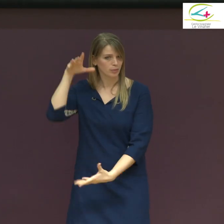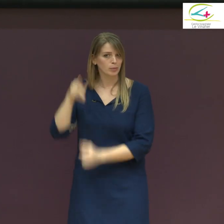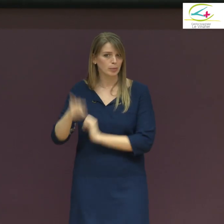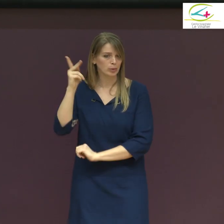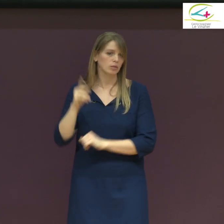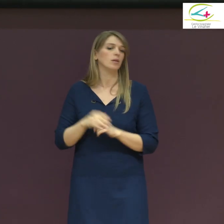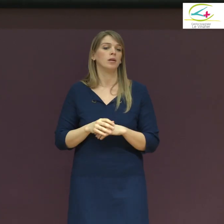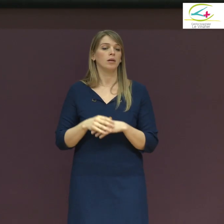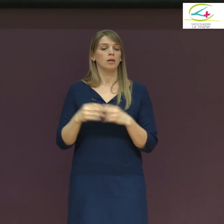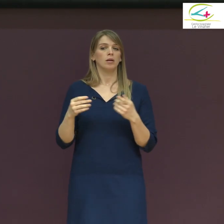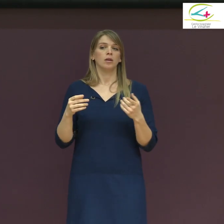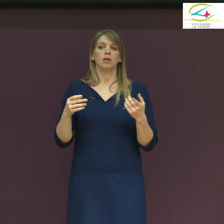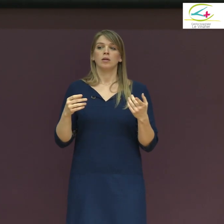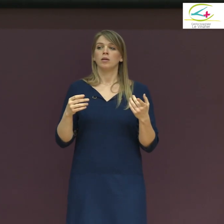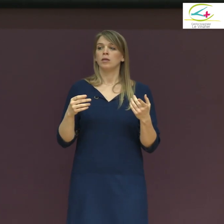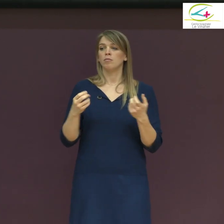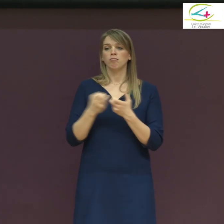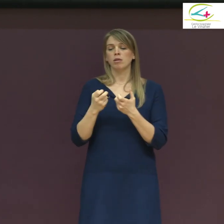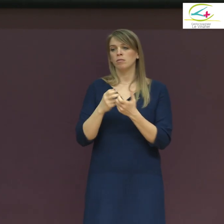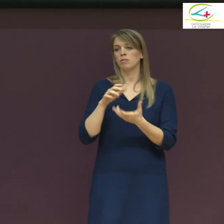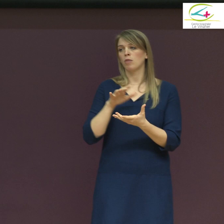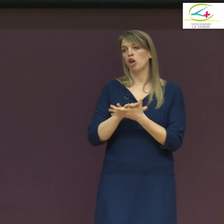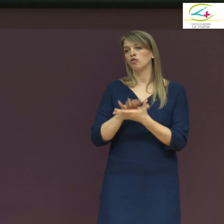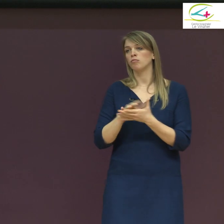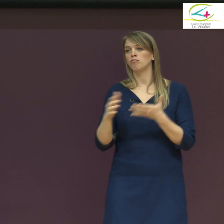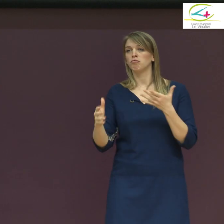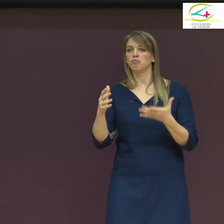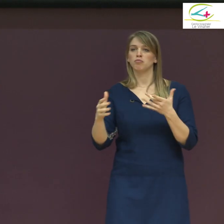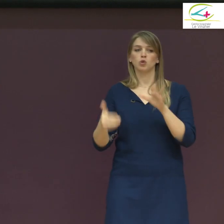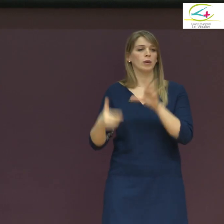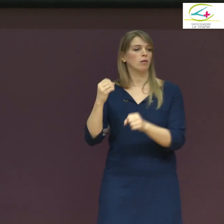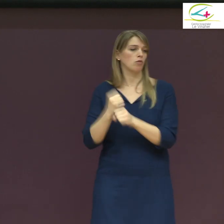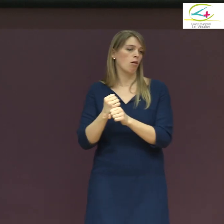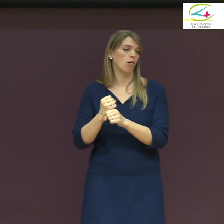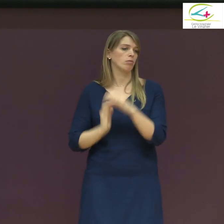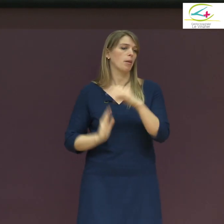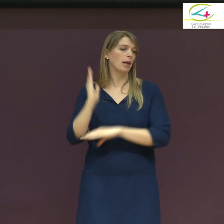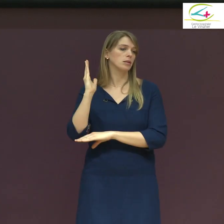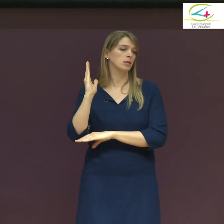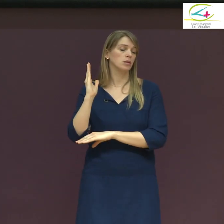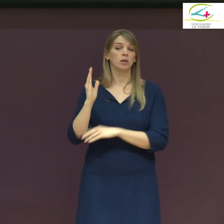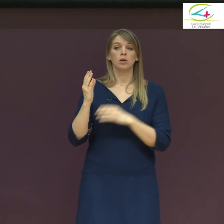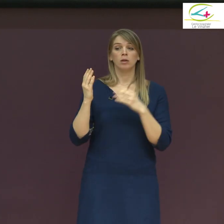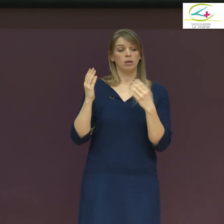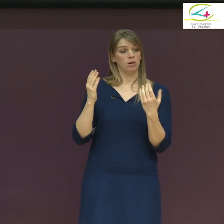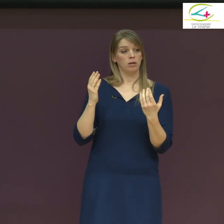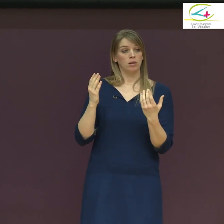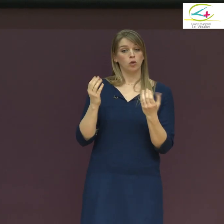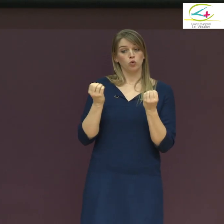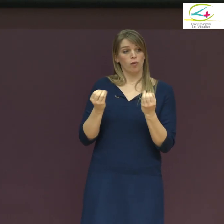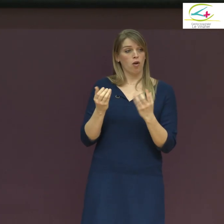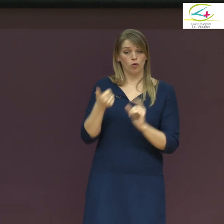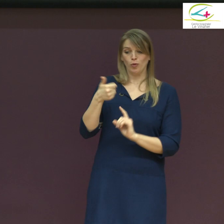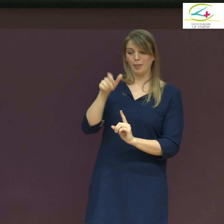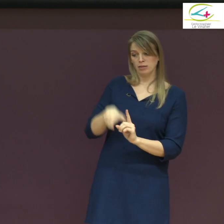Globalement, quand on arrive à des âges un peu plus élevés, au-delà de 60 ans, on a quasiment une tentative de suicide qui donne une